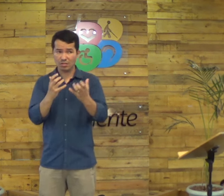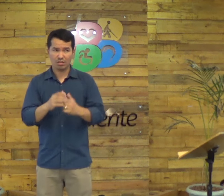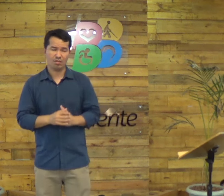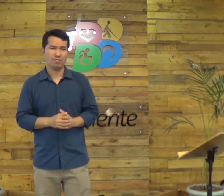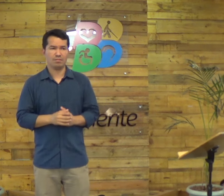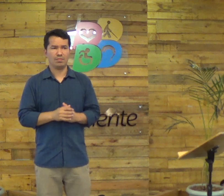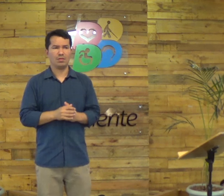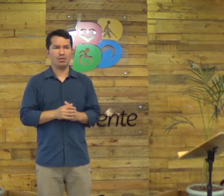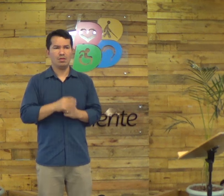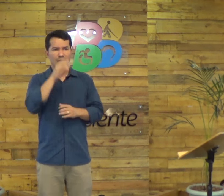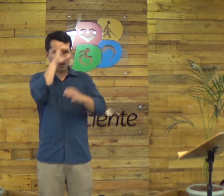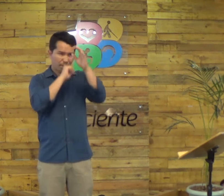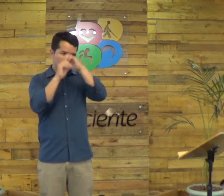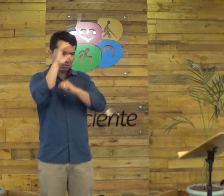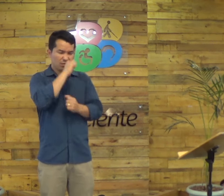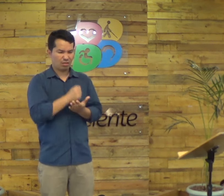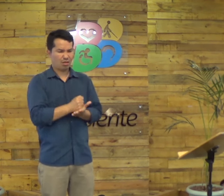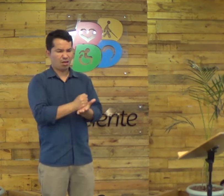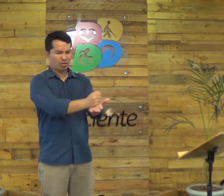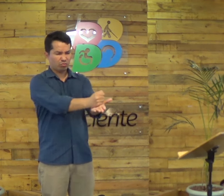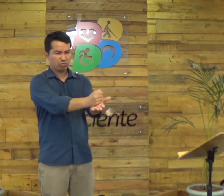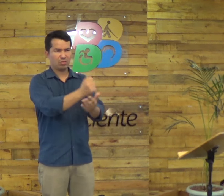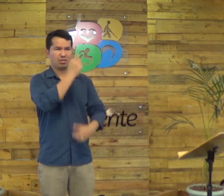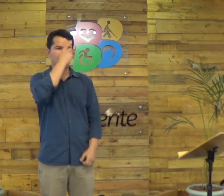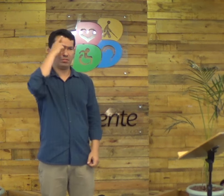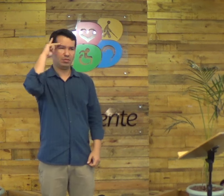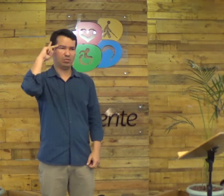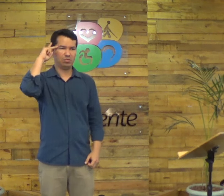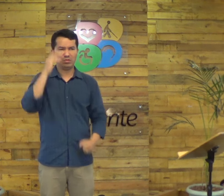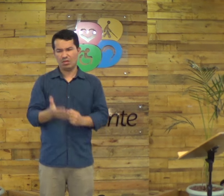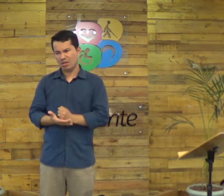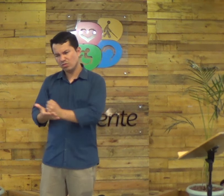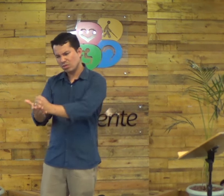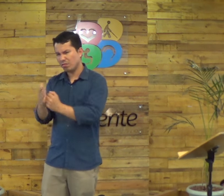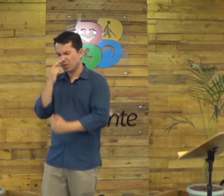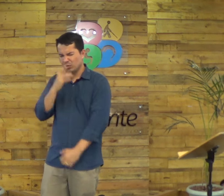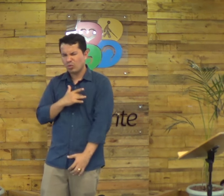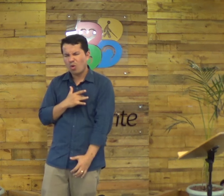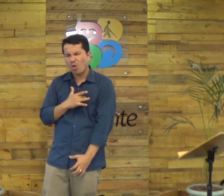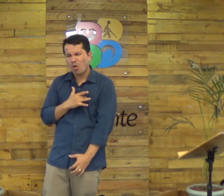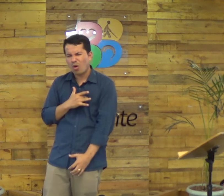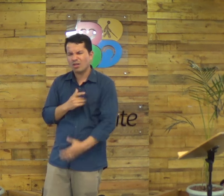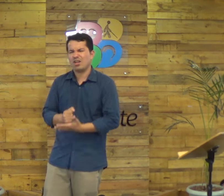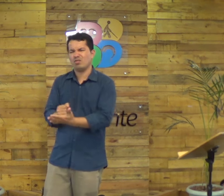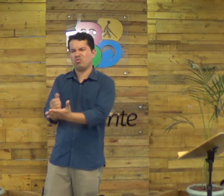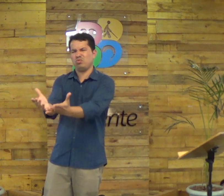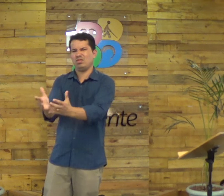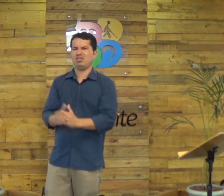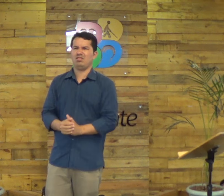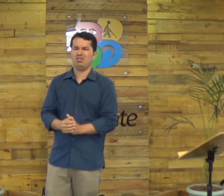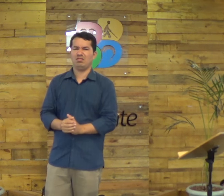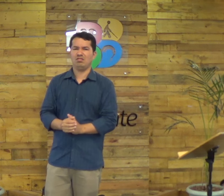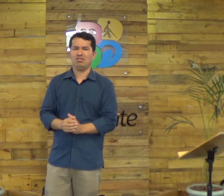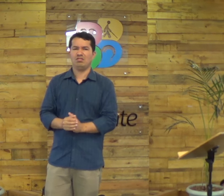fique em pé, se você, quer aprender a ajudar o próximo, se você quer ter essa compaixão,